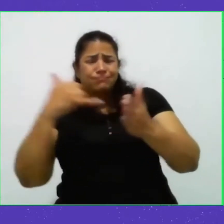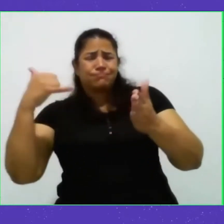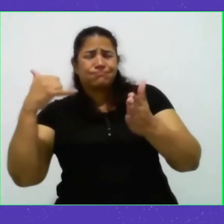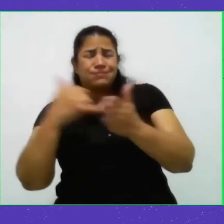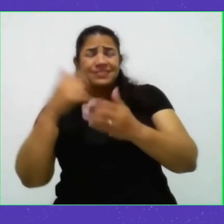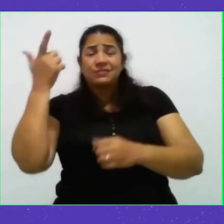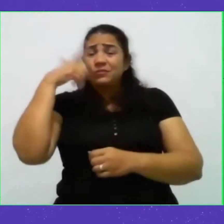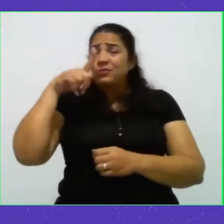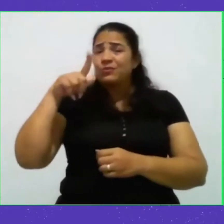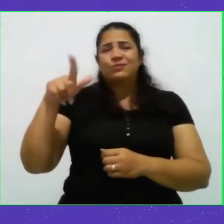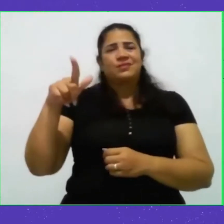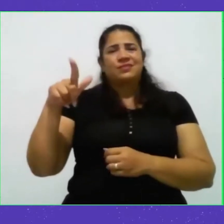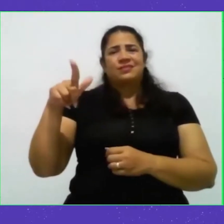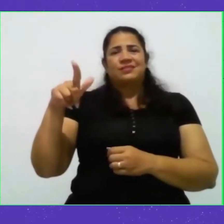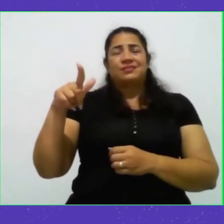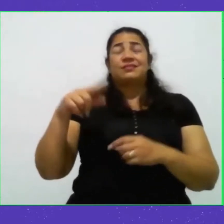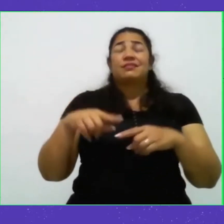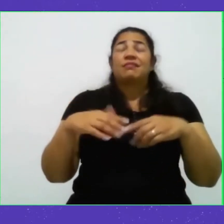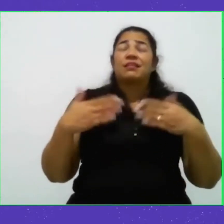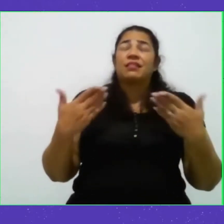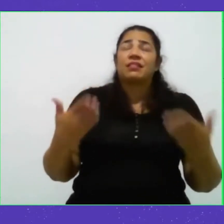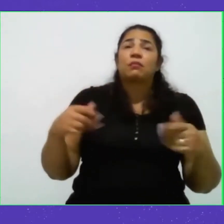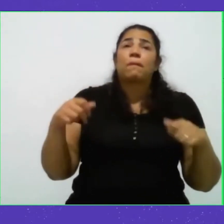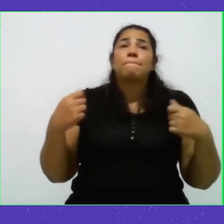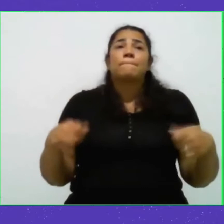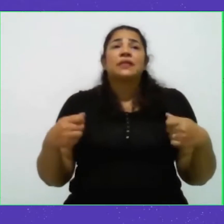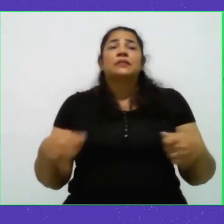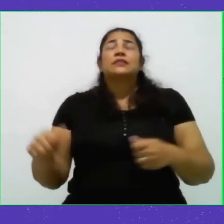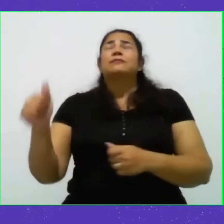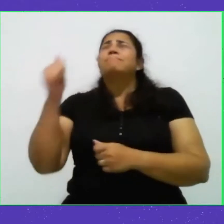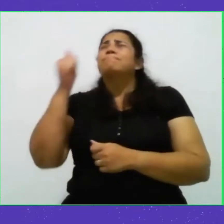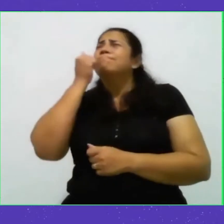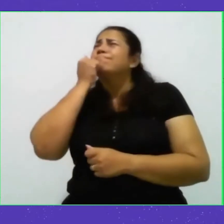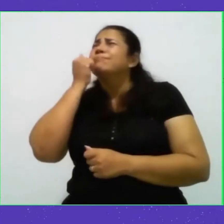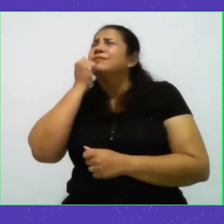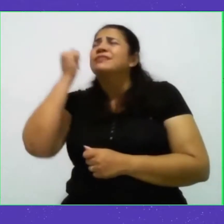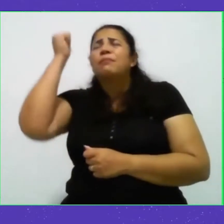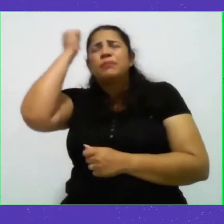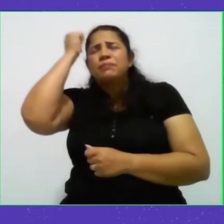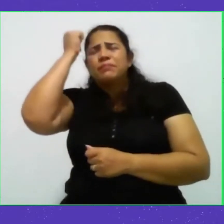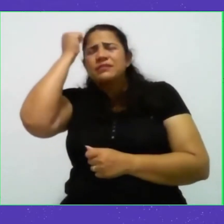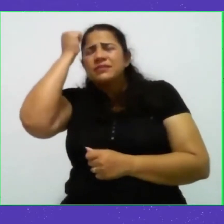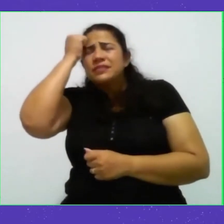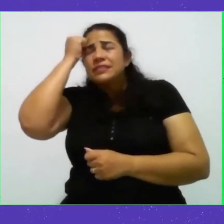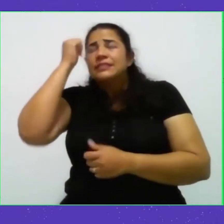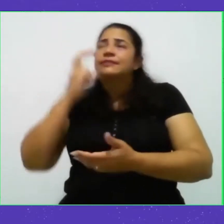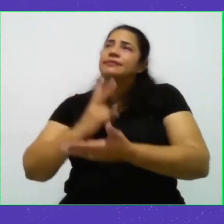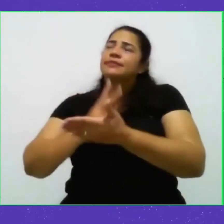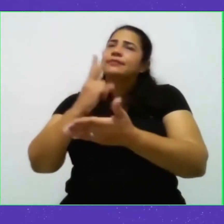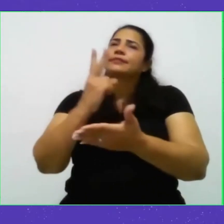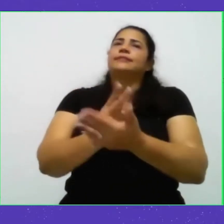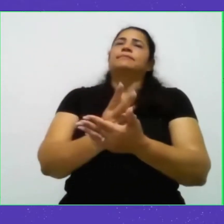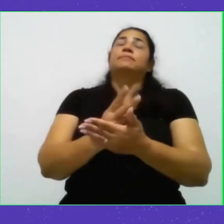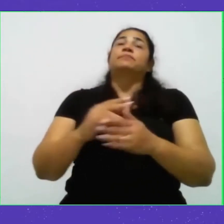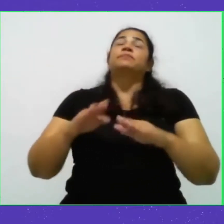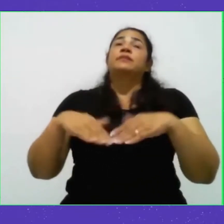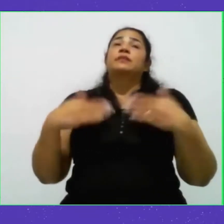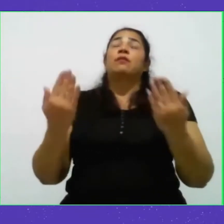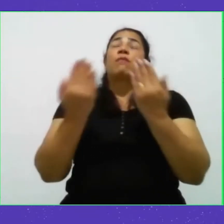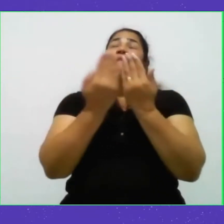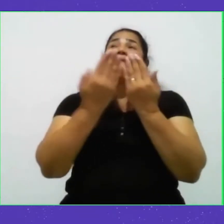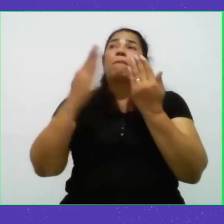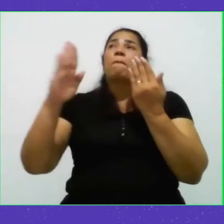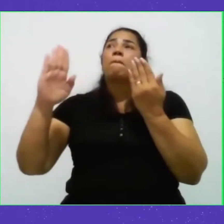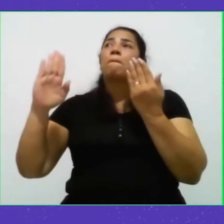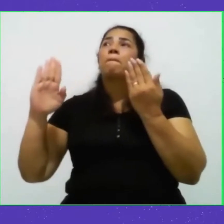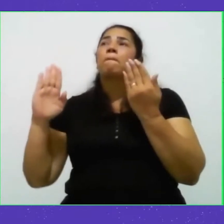todo se arrepender. Então, a porta de entrada para o ambiente da felicidade é nos